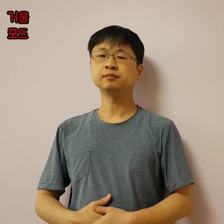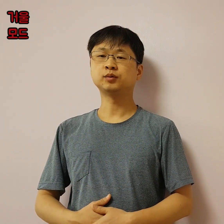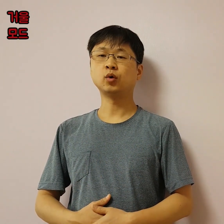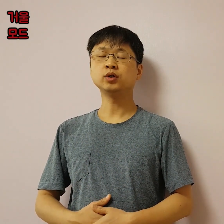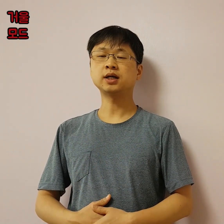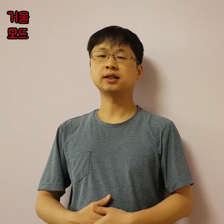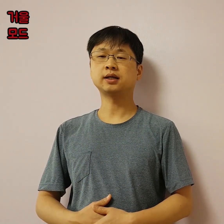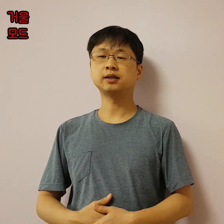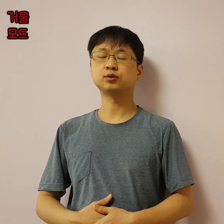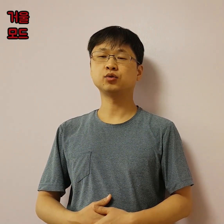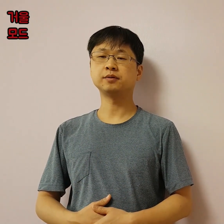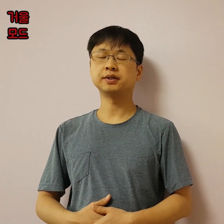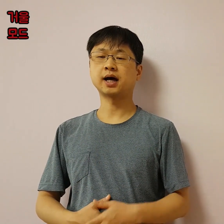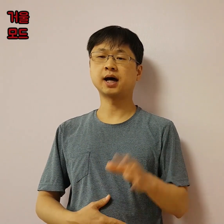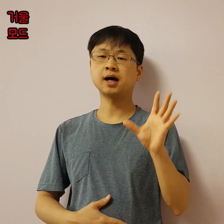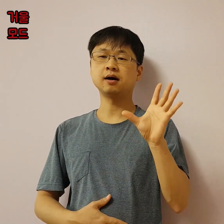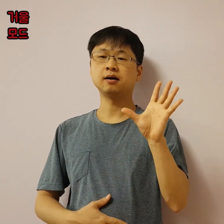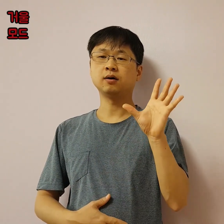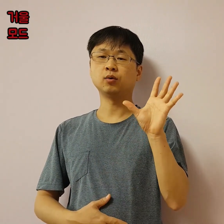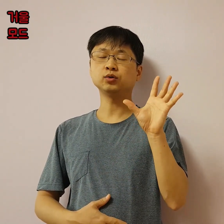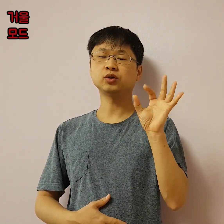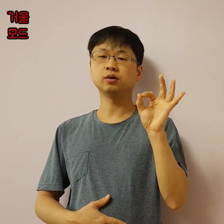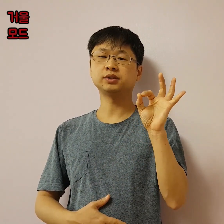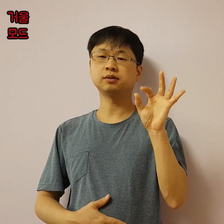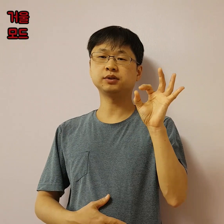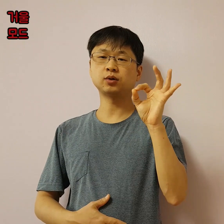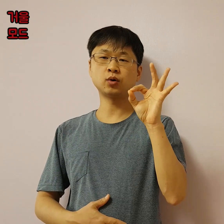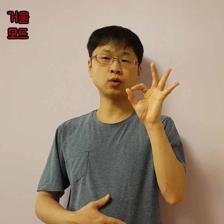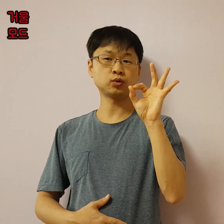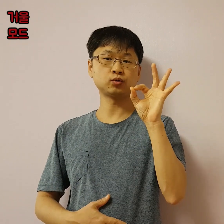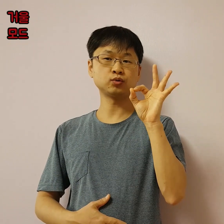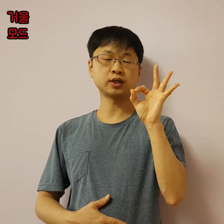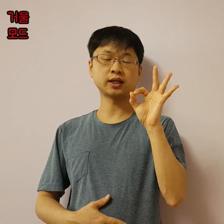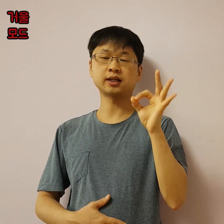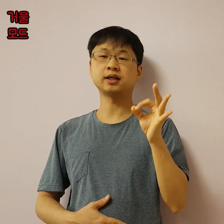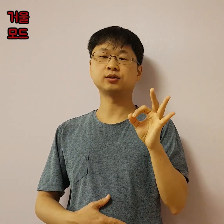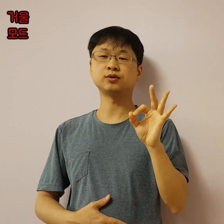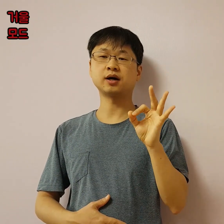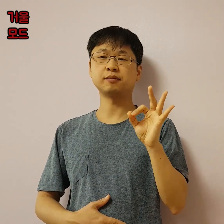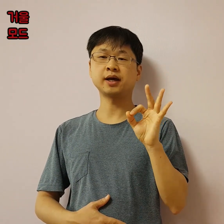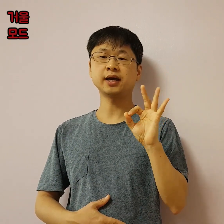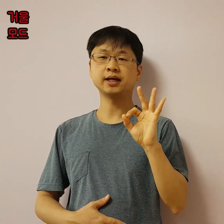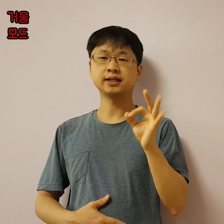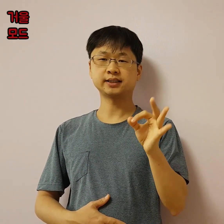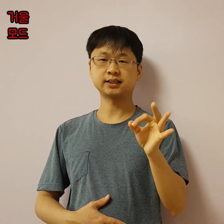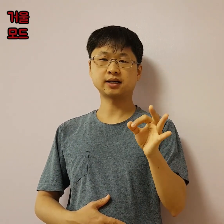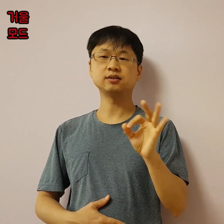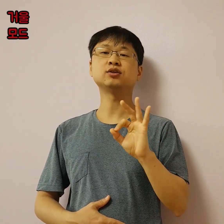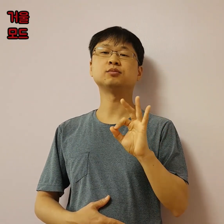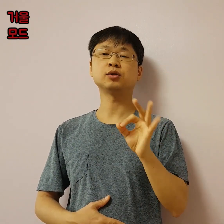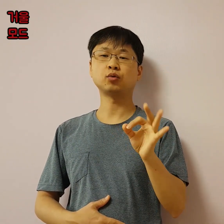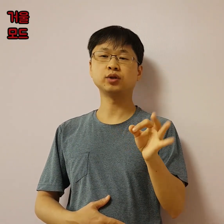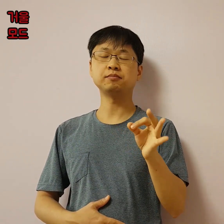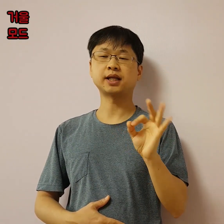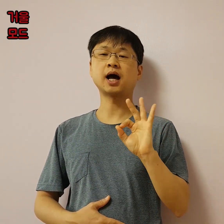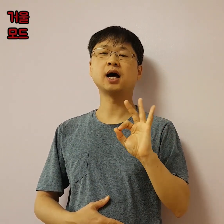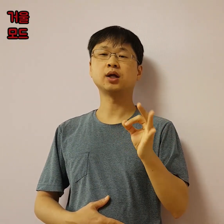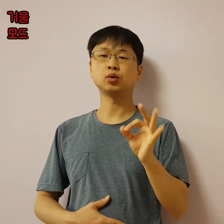다음 돈을 나타내는 수어입니다. 오른손 엄지검지로 둥글게 나타내 준 다음에 살짝 흔들어주면 돈입니다.